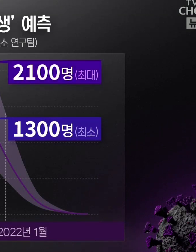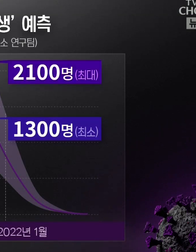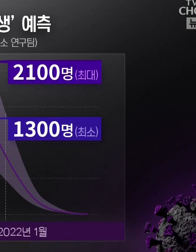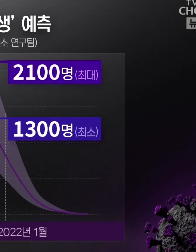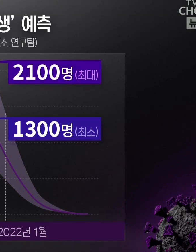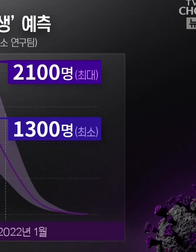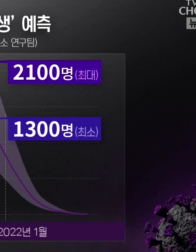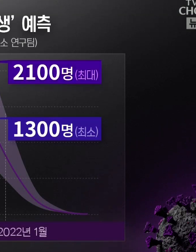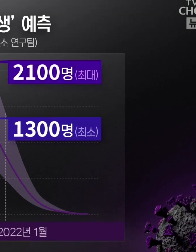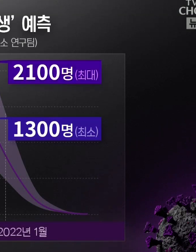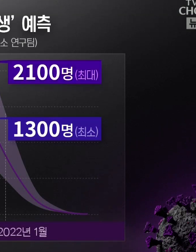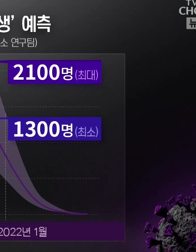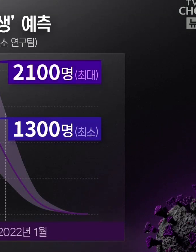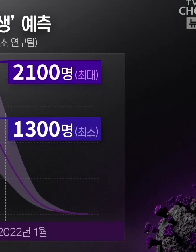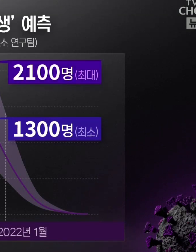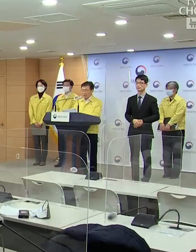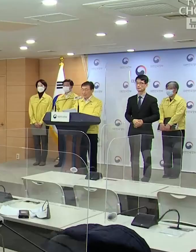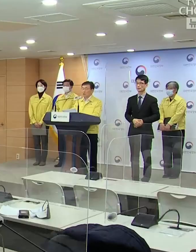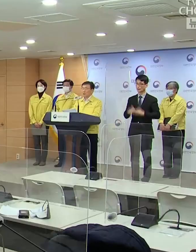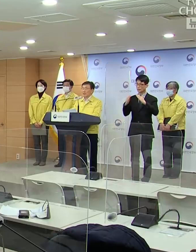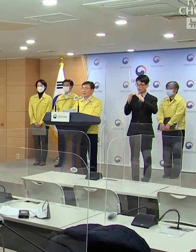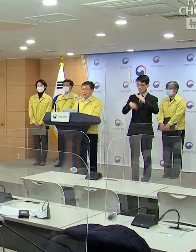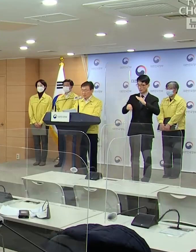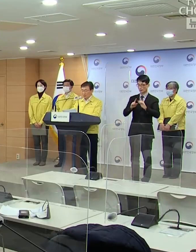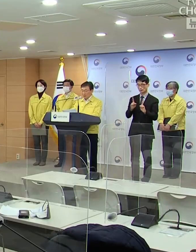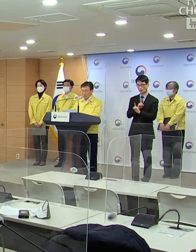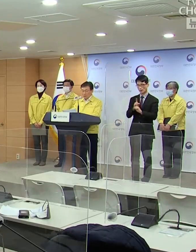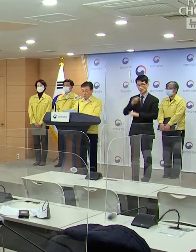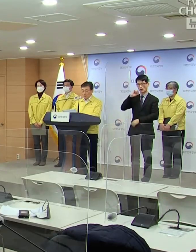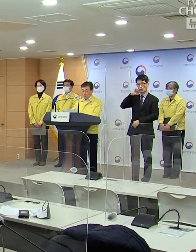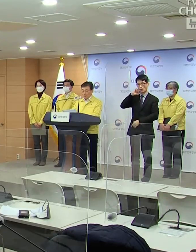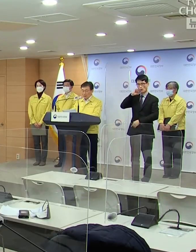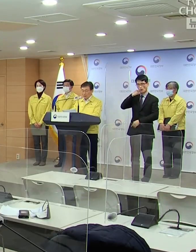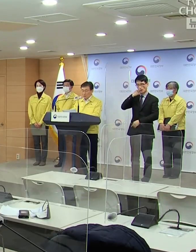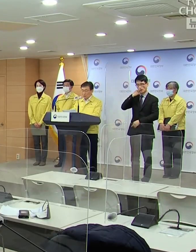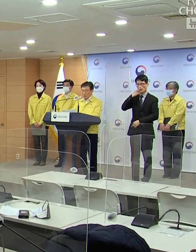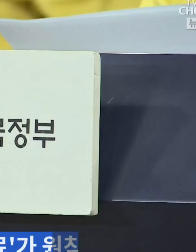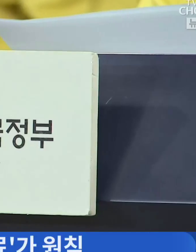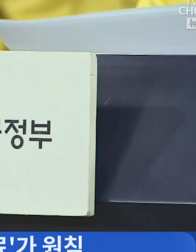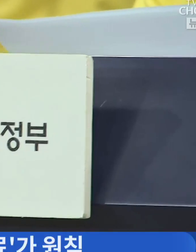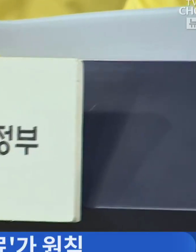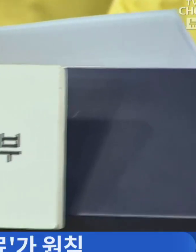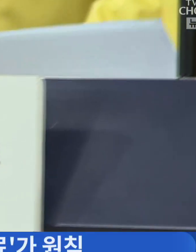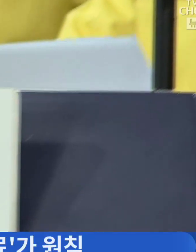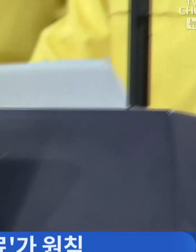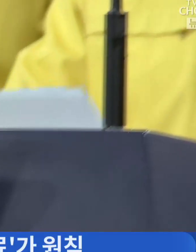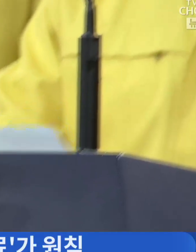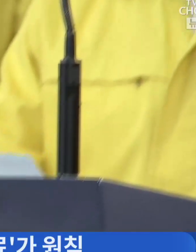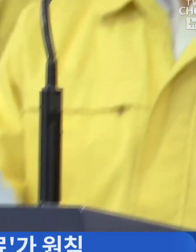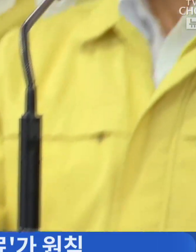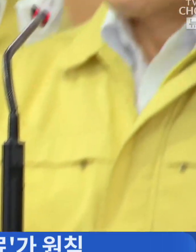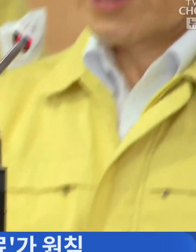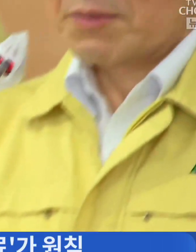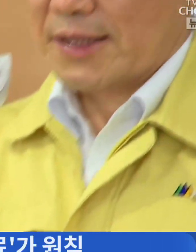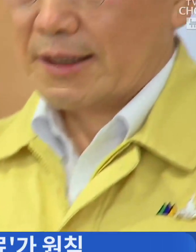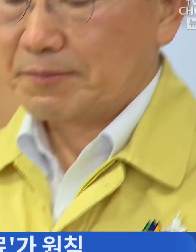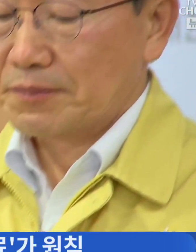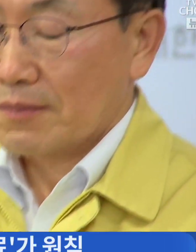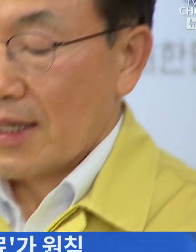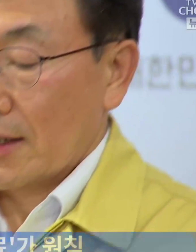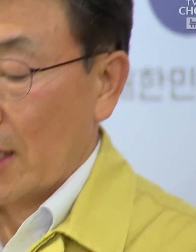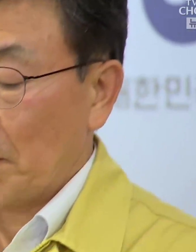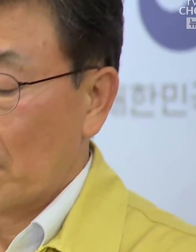있다는 연구 결과가 최근 나왔습니다. 이에 정부는 앞으로 모든 코로나 환자는 재택치료가 원칙이라고